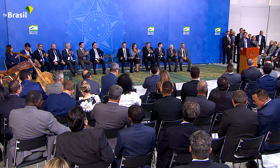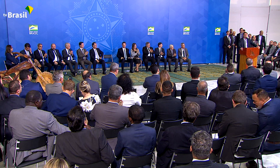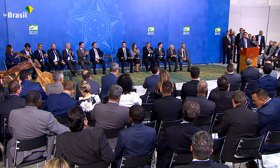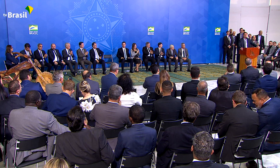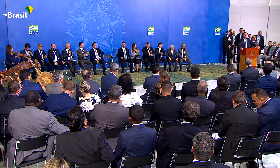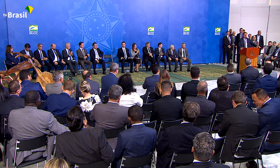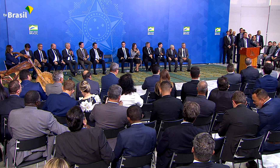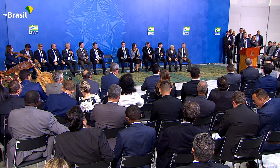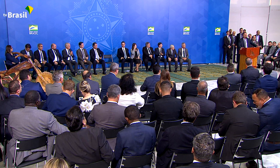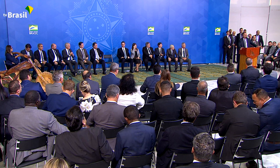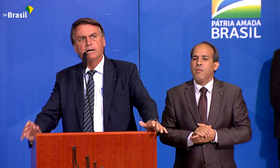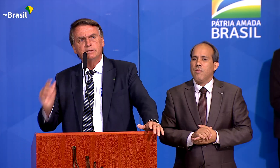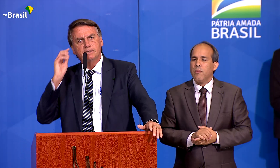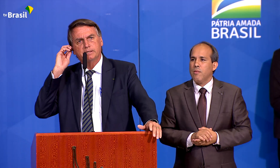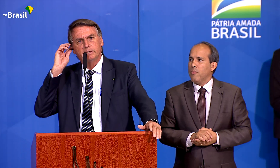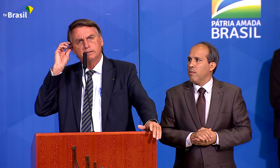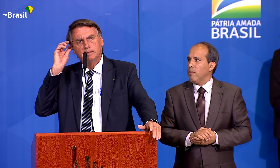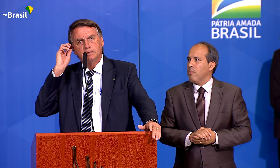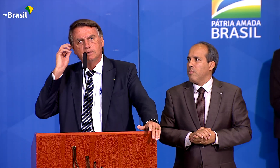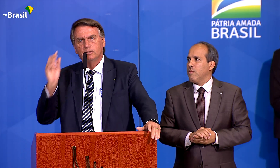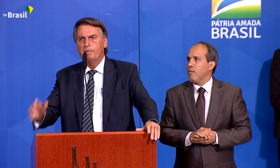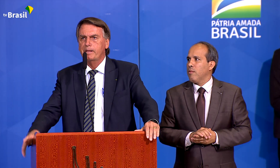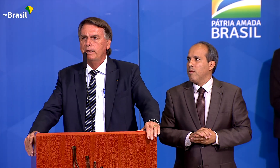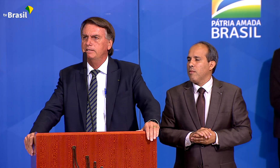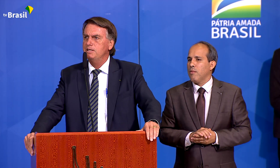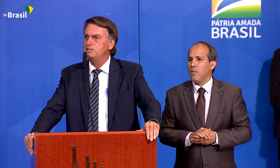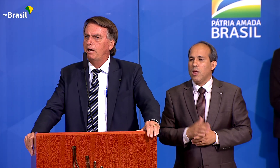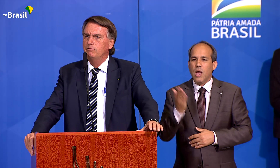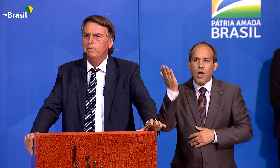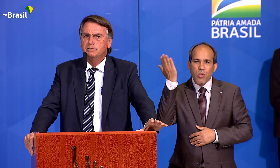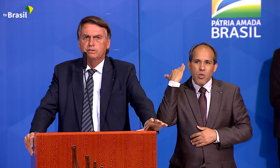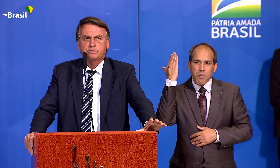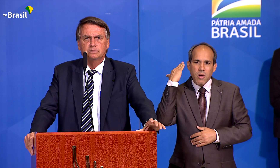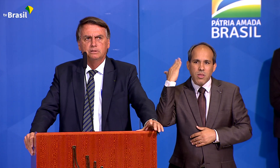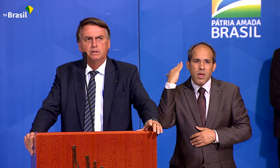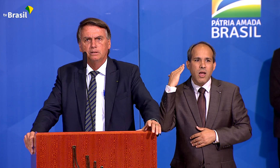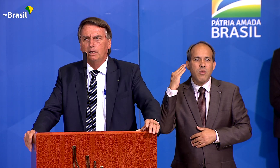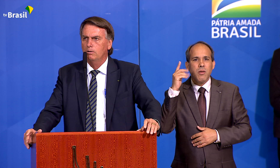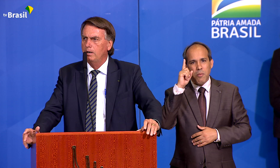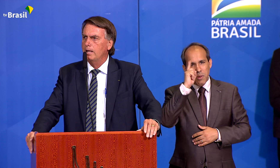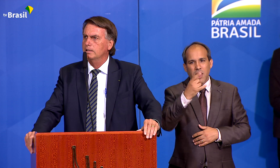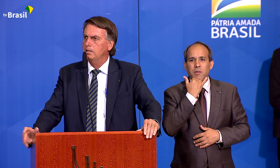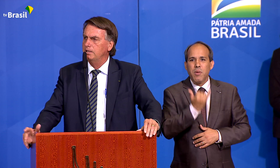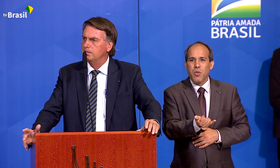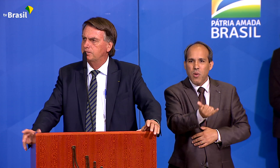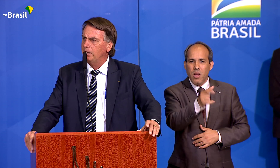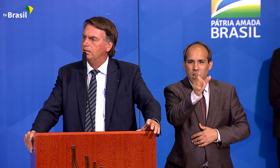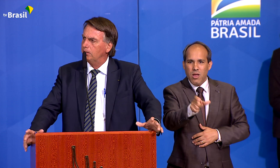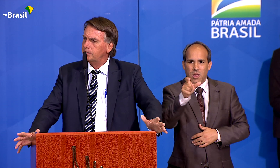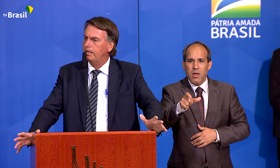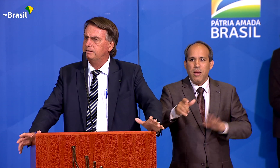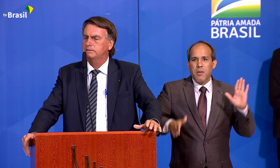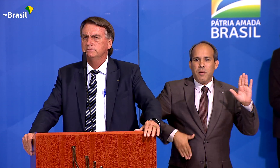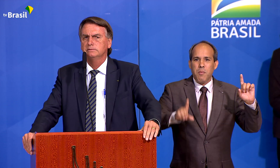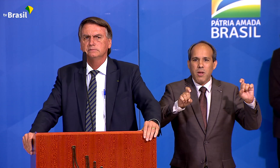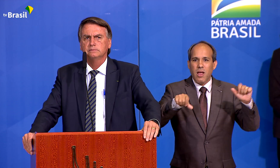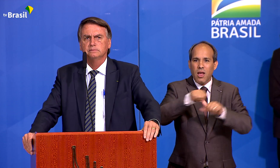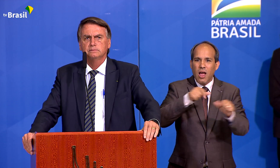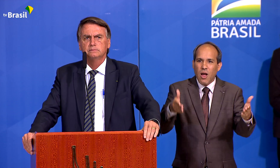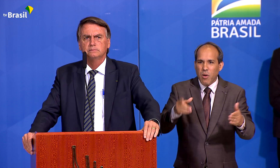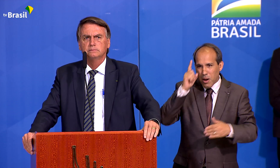eu acabei um parlamentar disse aqui no passar você deixar vou bandidos agora a gente alergia